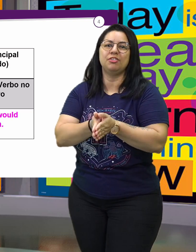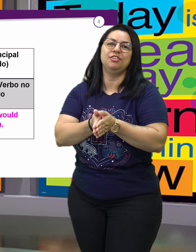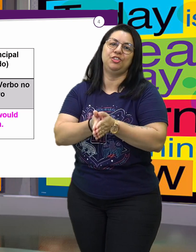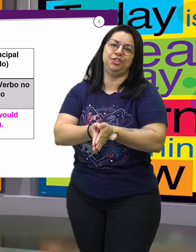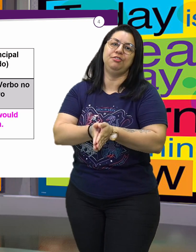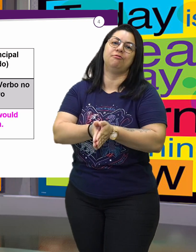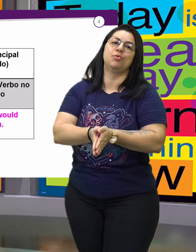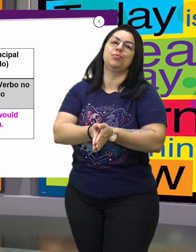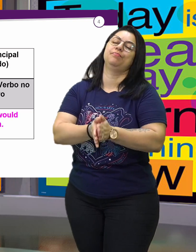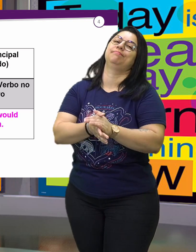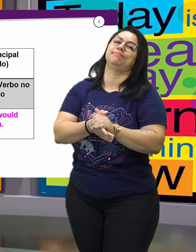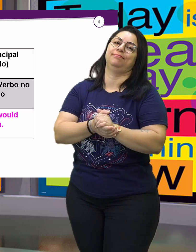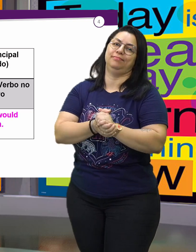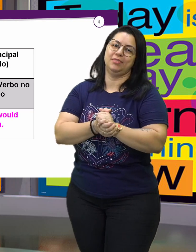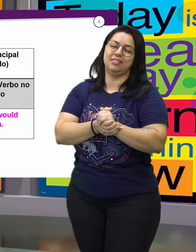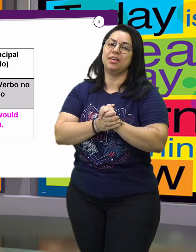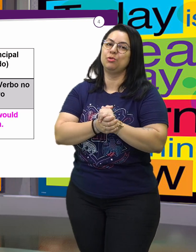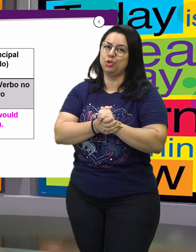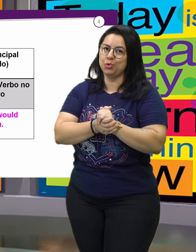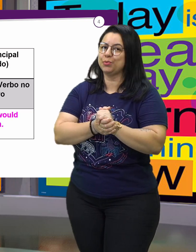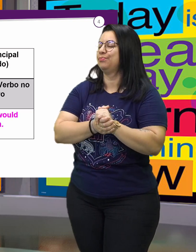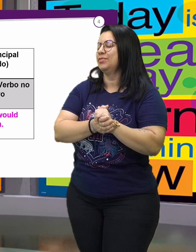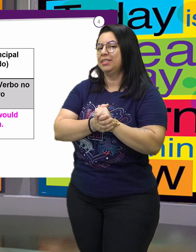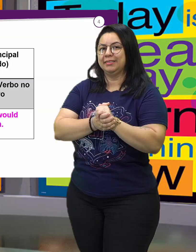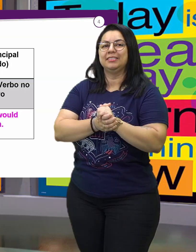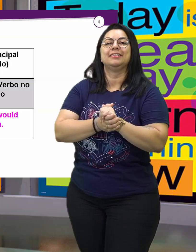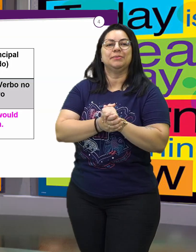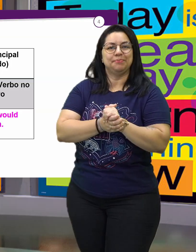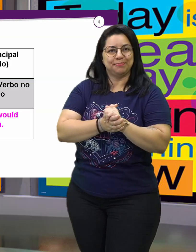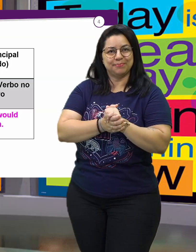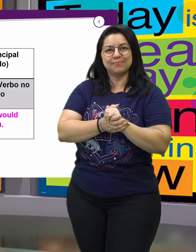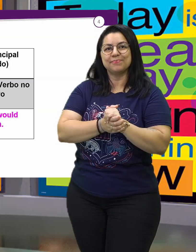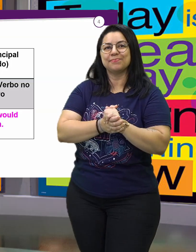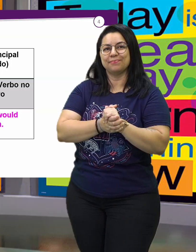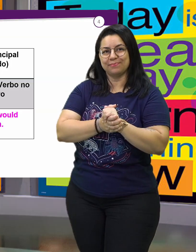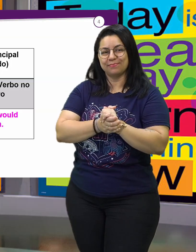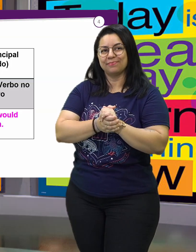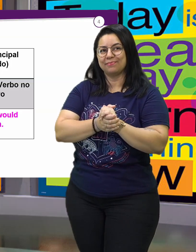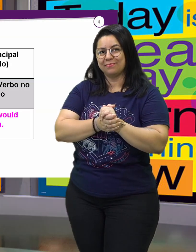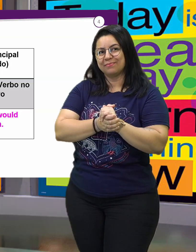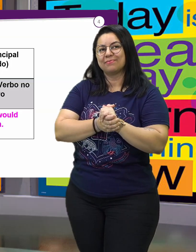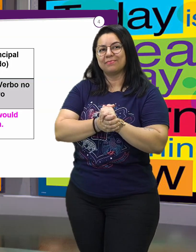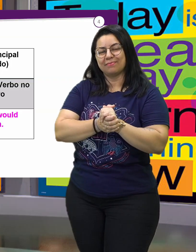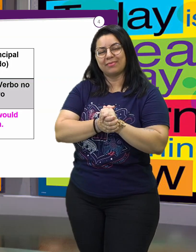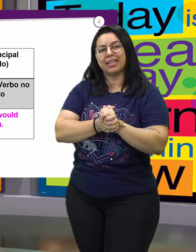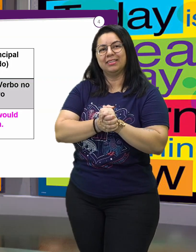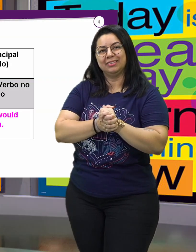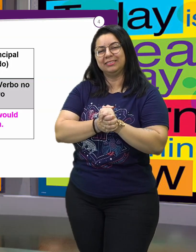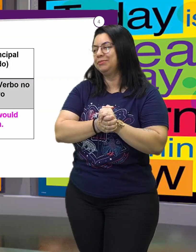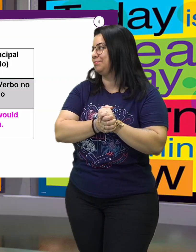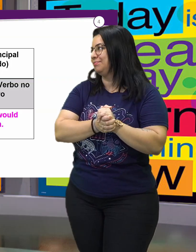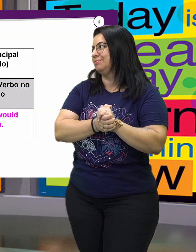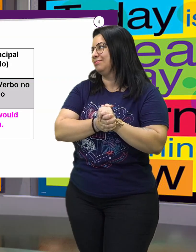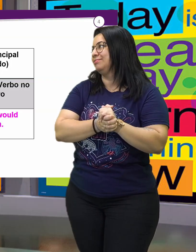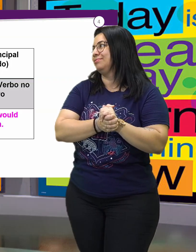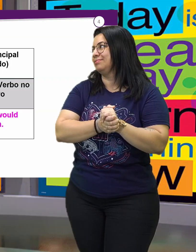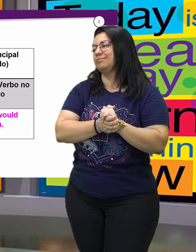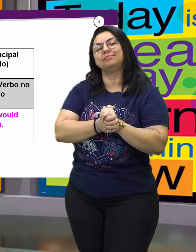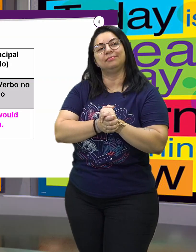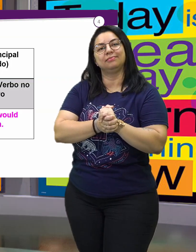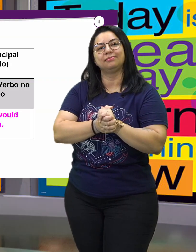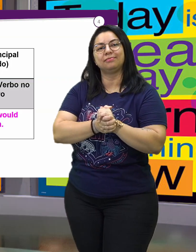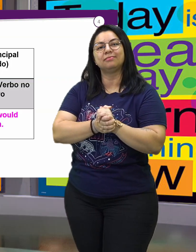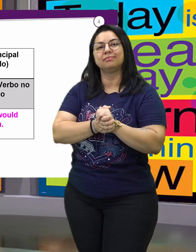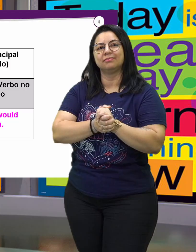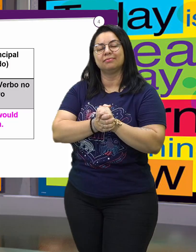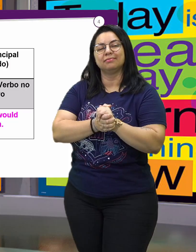no infinitivo. Sem o to, porque todo verbo modal, exceto o ought to, aceitam, nenhum aceita o